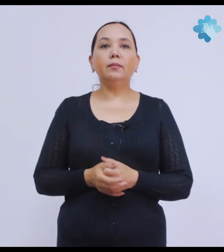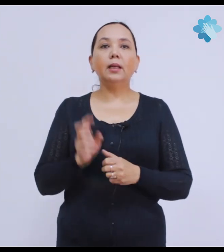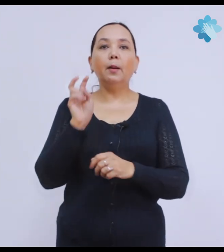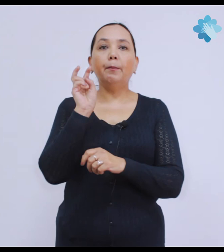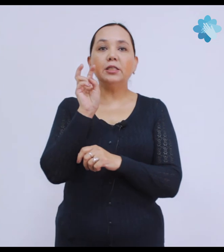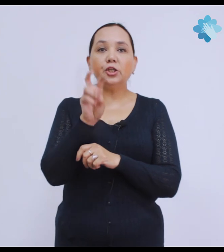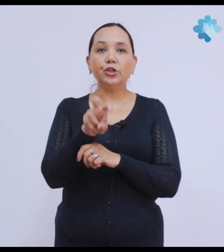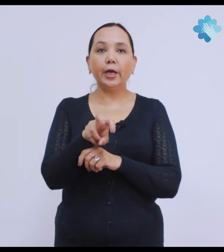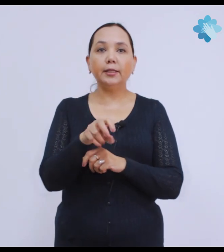посещать